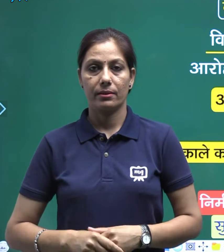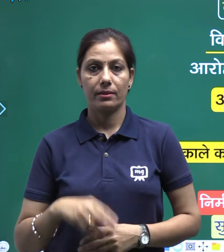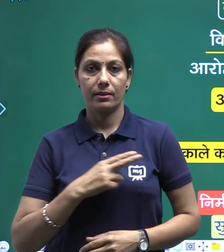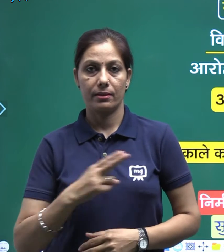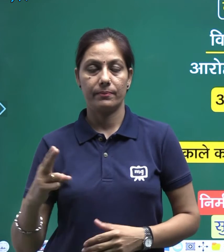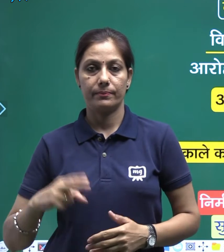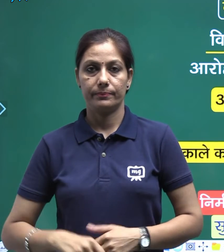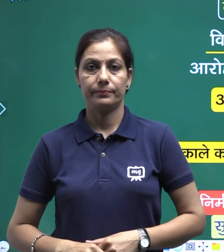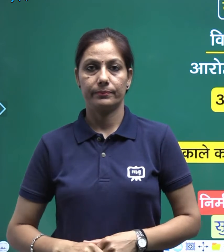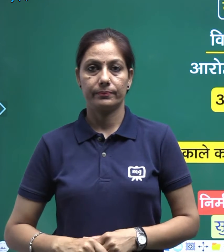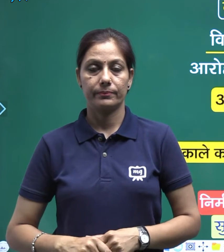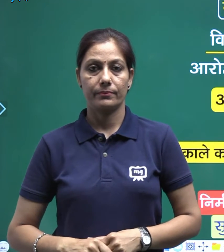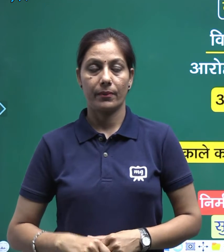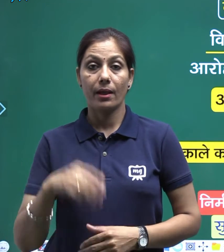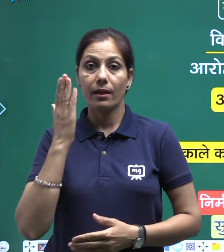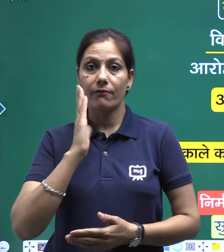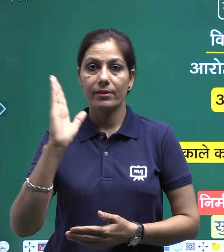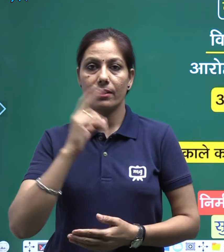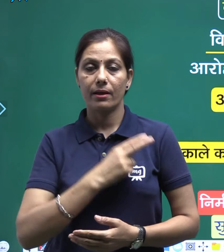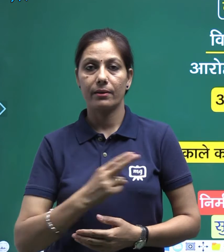त्रिलोचन। कविता का नाम